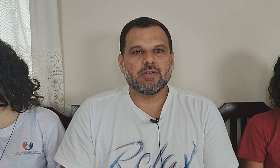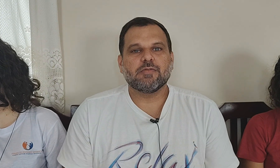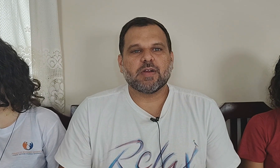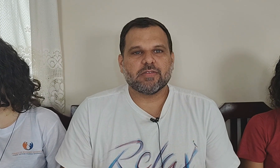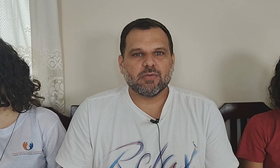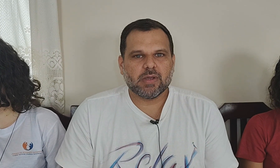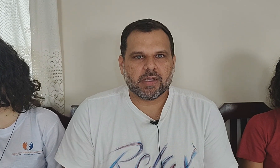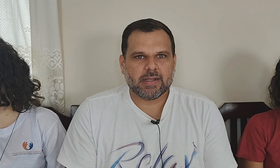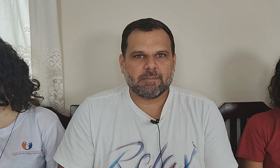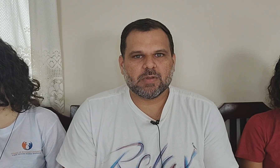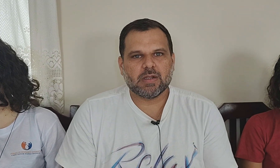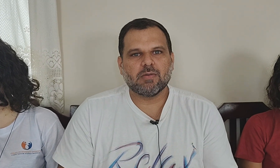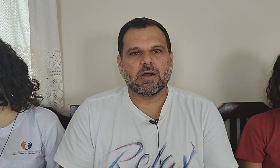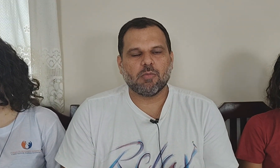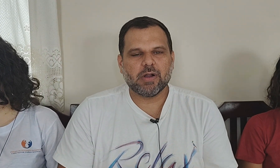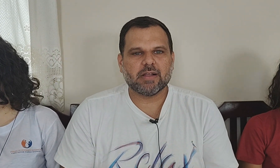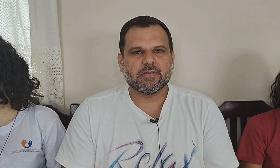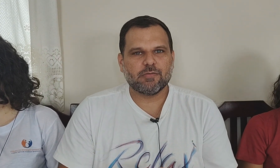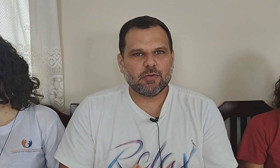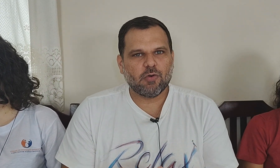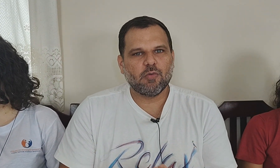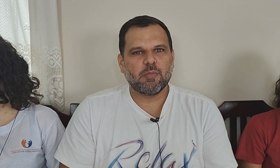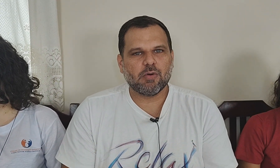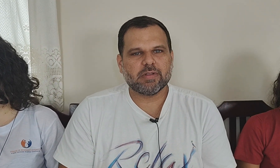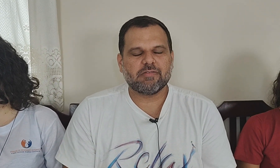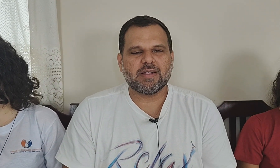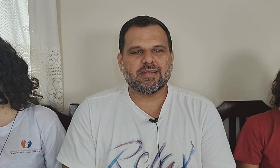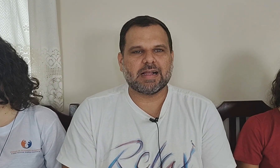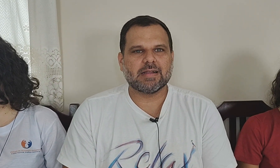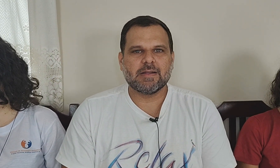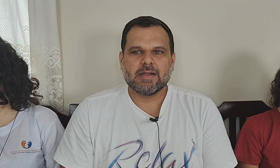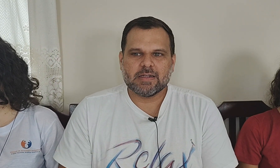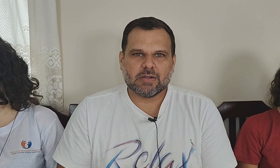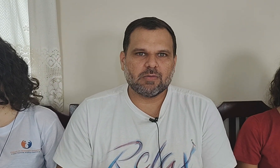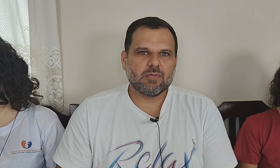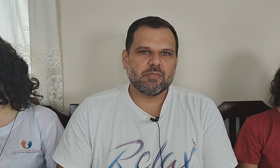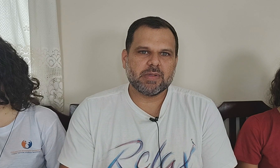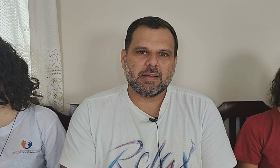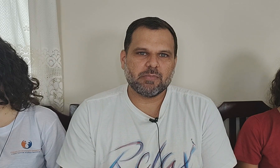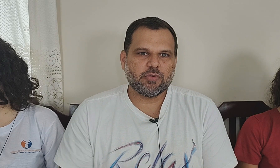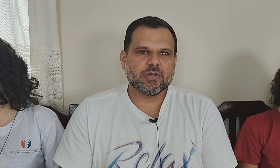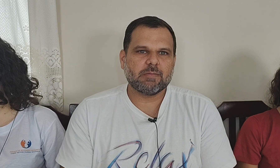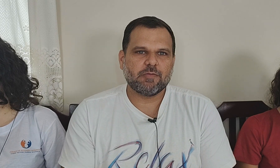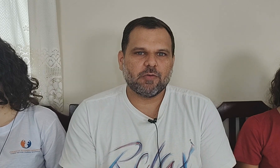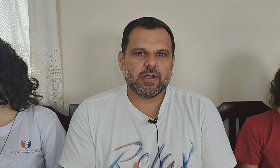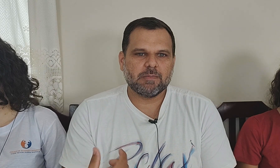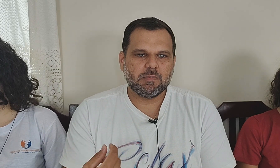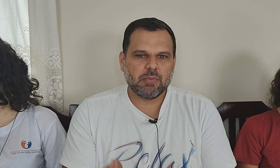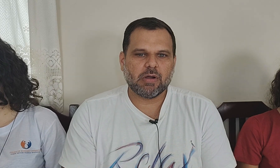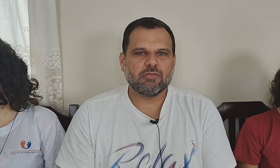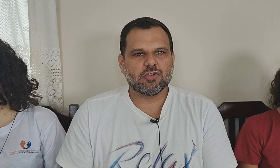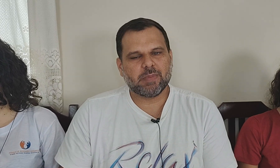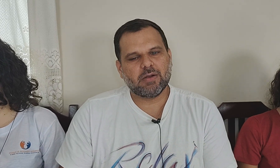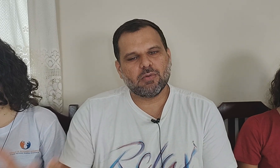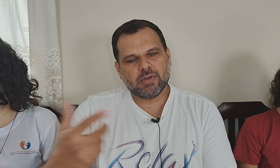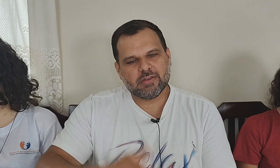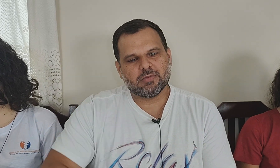e fazer o quê, né? Então a comunicação ficou um pouco defasada. Então minha busca foi por causa disso, para incluir esses